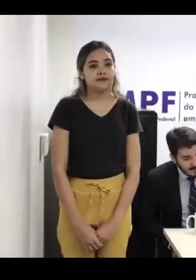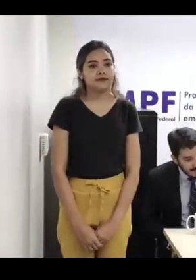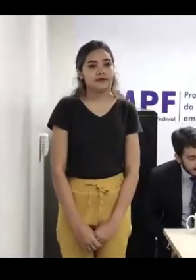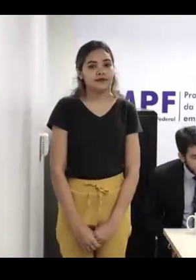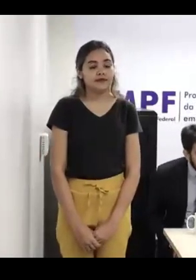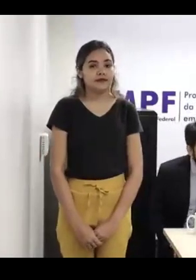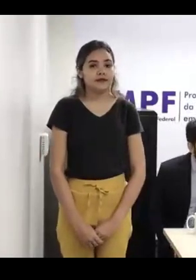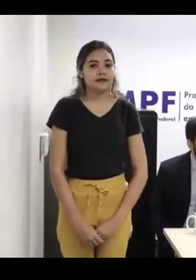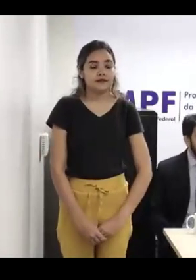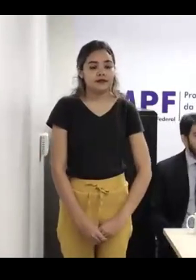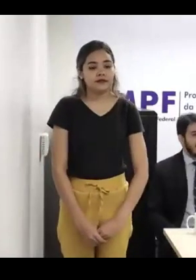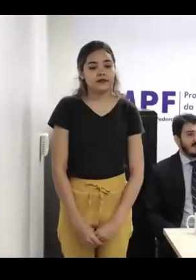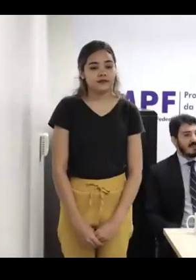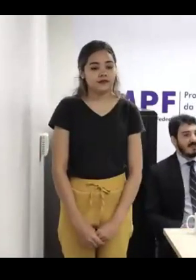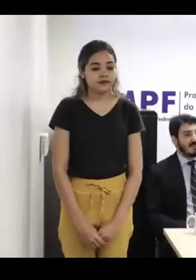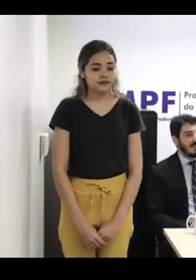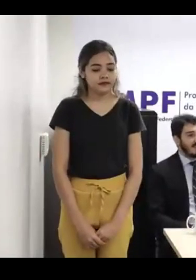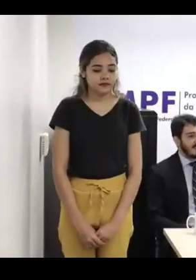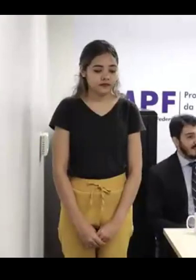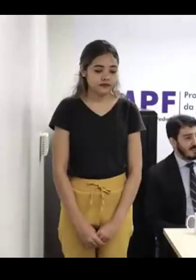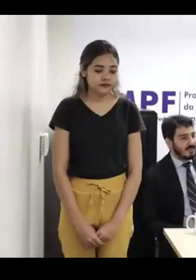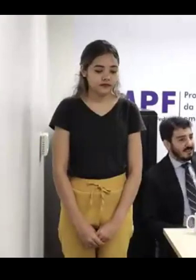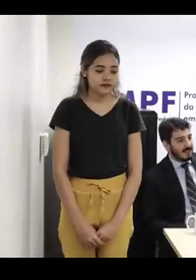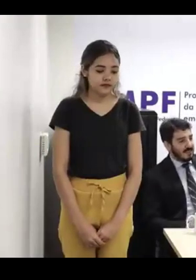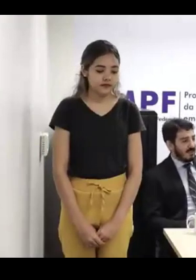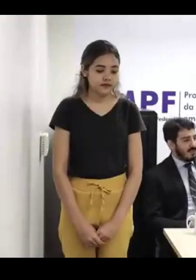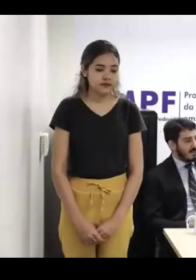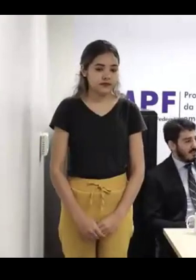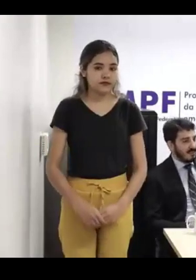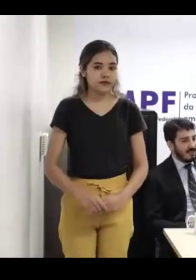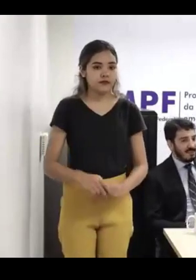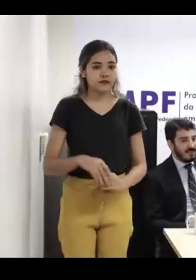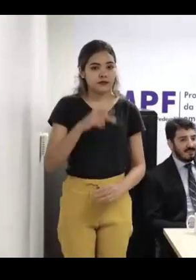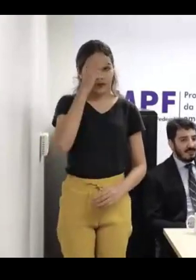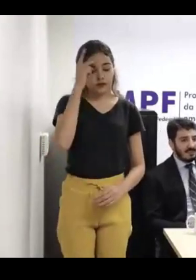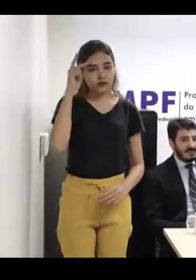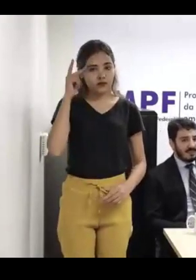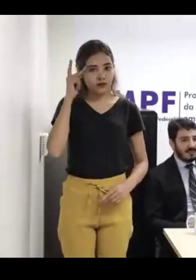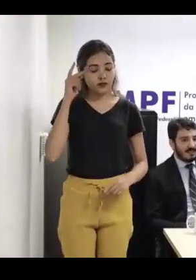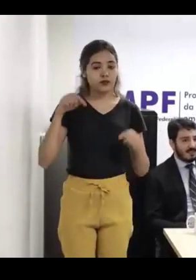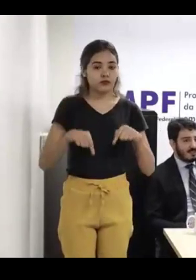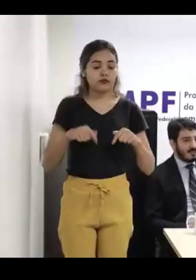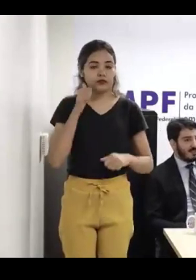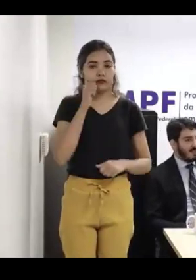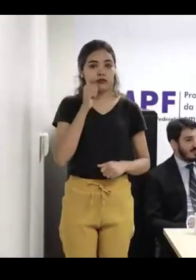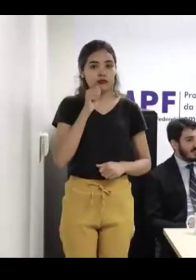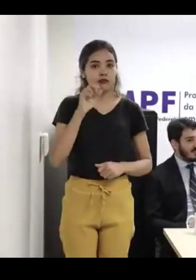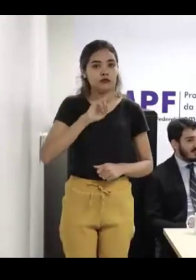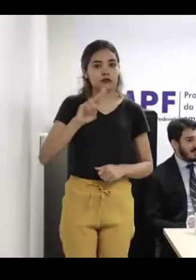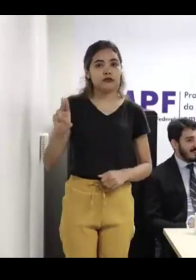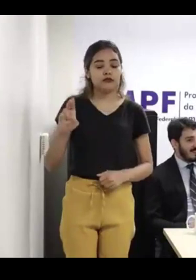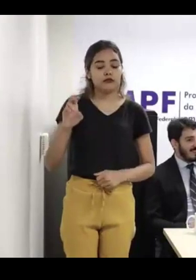gostaríamos de registrar a presença da senora elizabe oua procurad procuradora do município